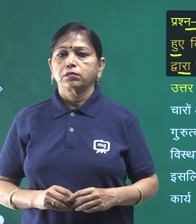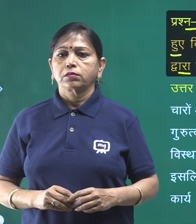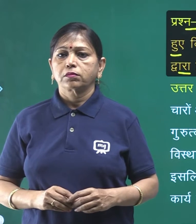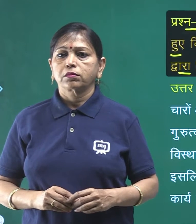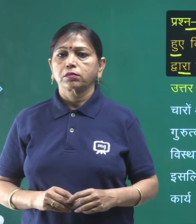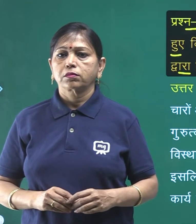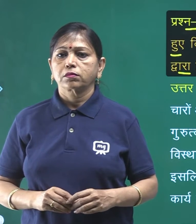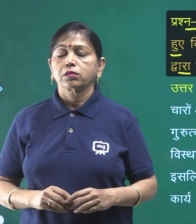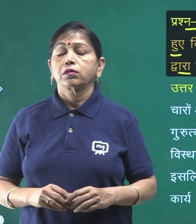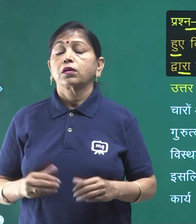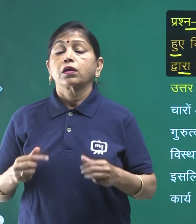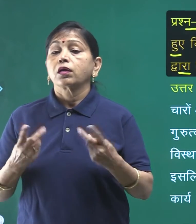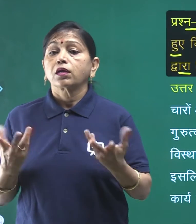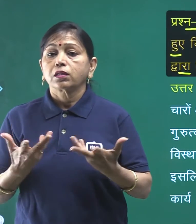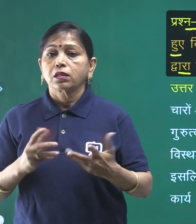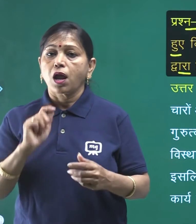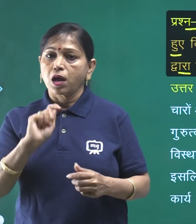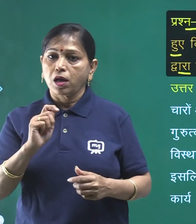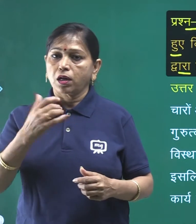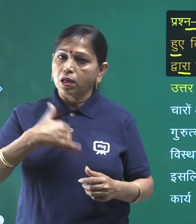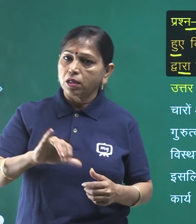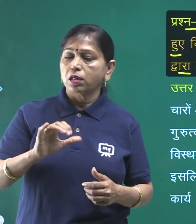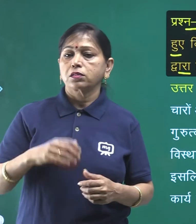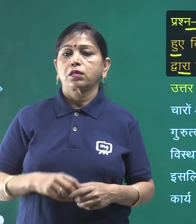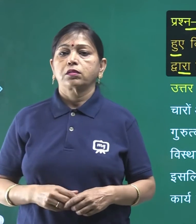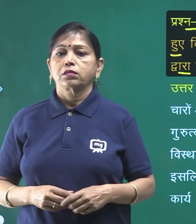कितना कार्य किया जाएगा?